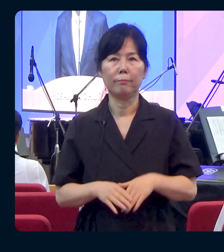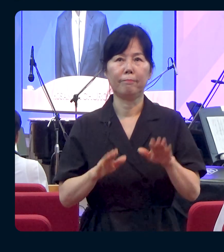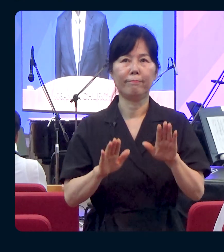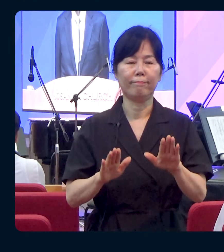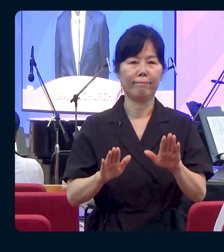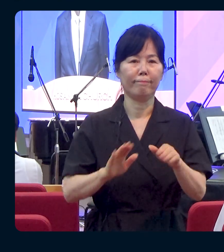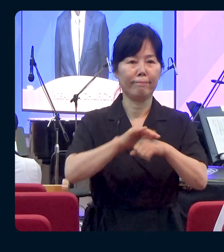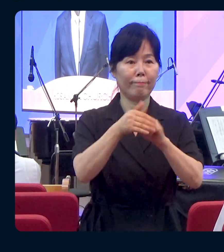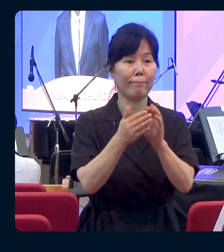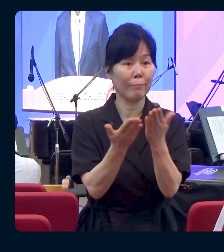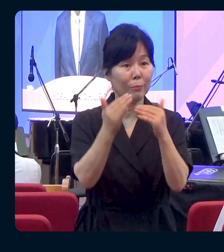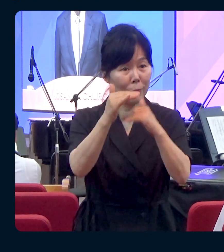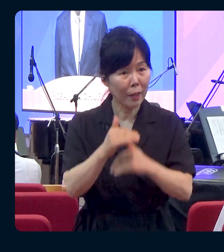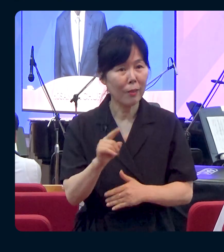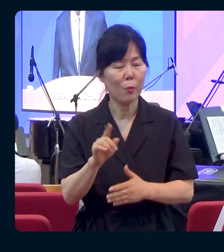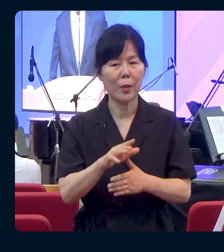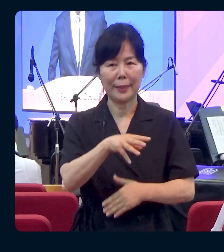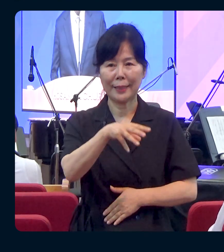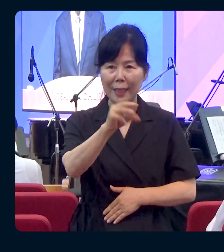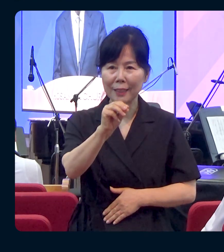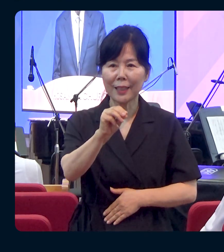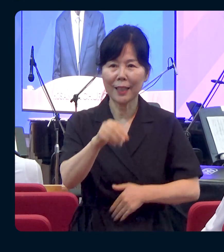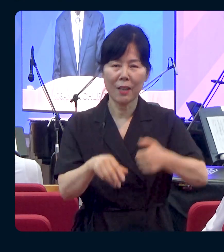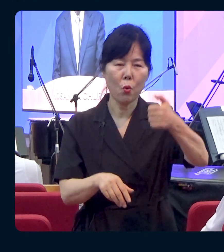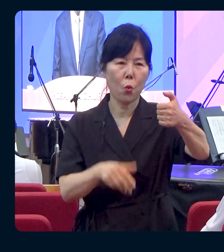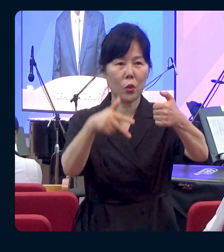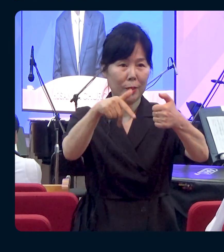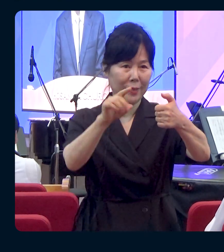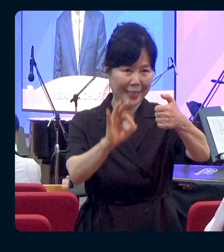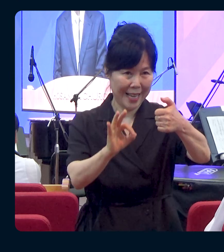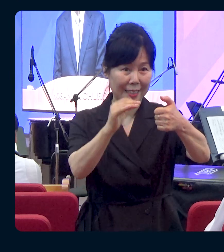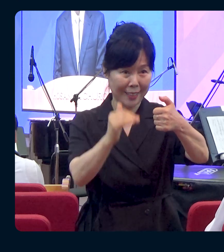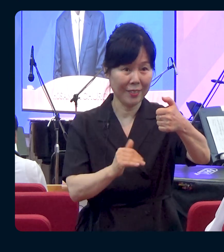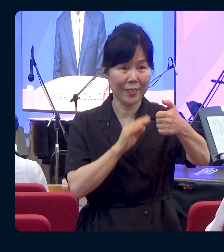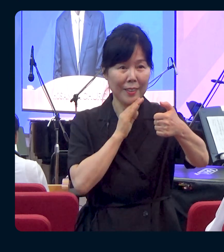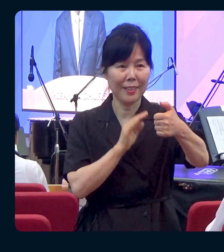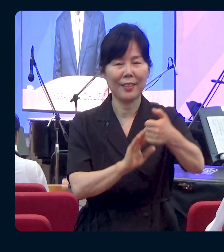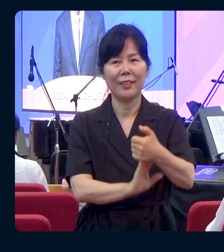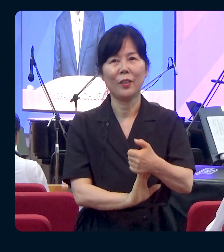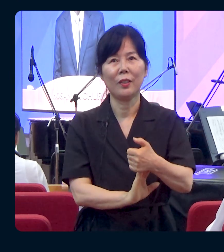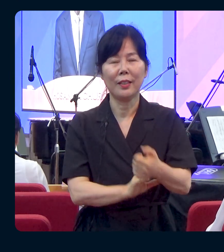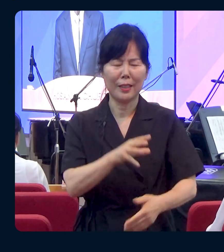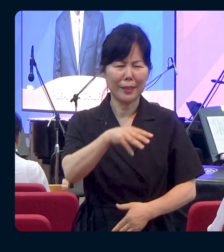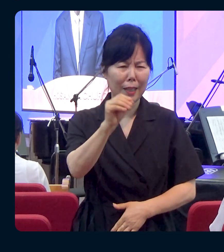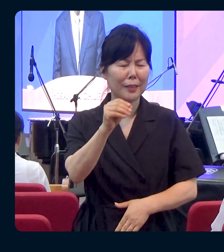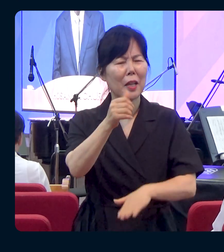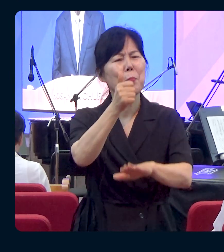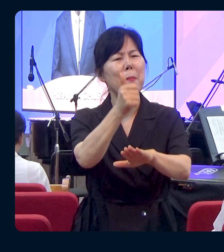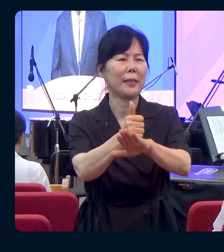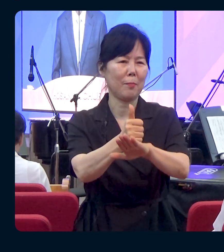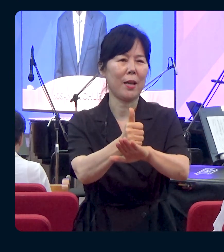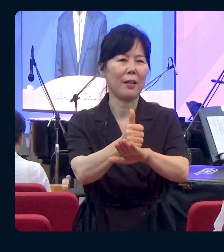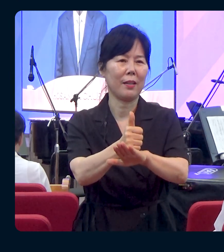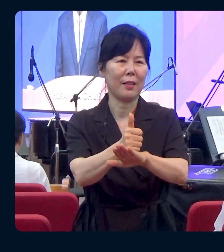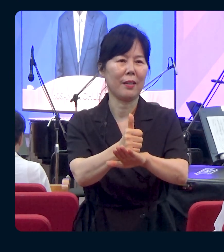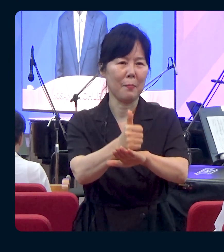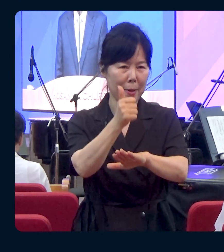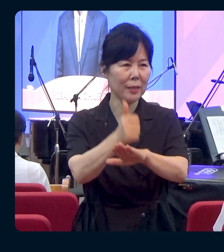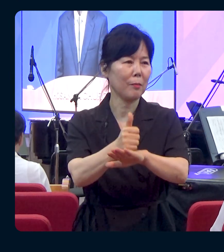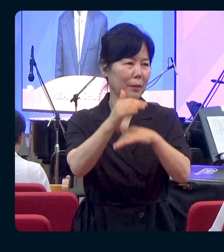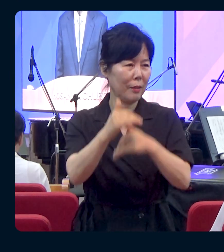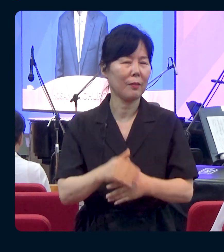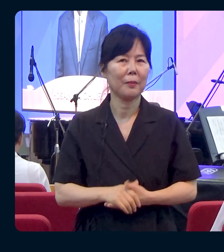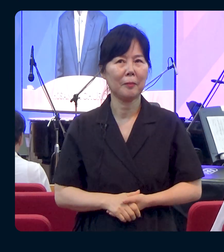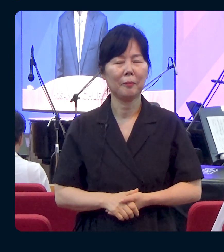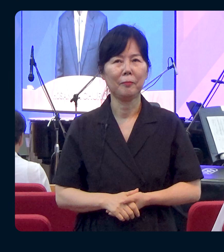오늘 본문은 창세기 50장입니다. 창세기의 마지막 장이죠.